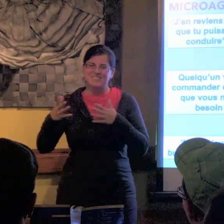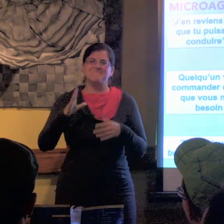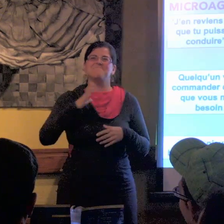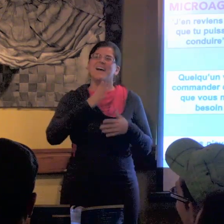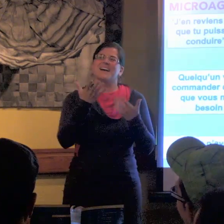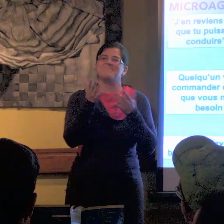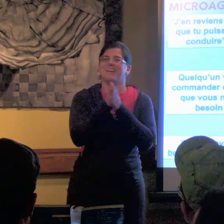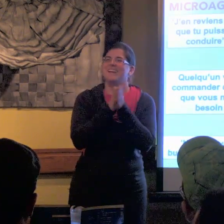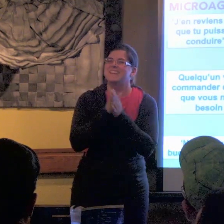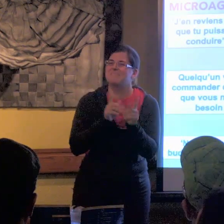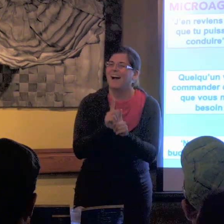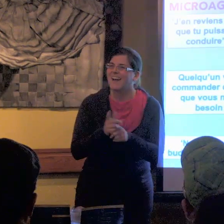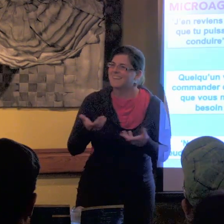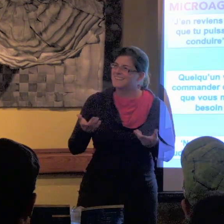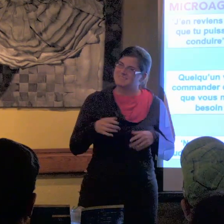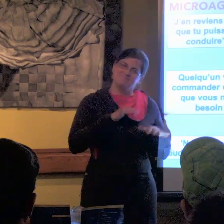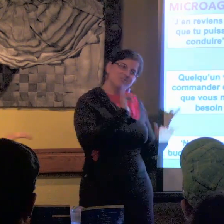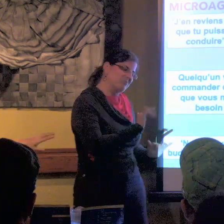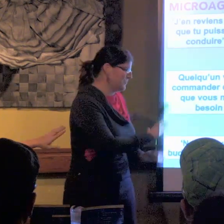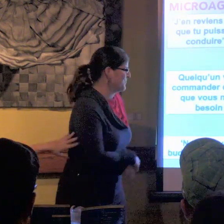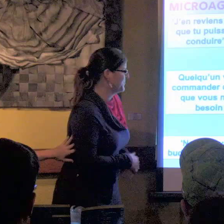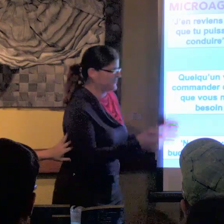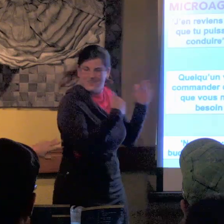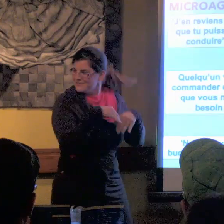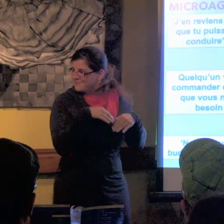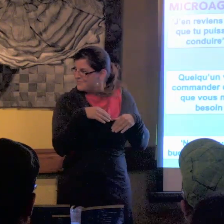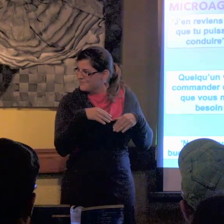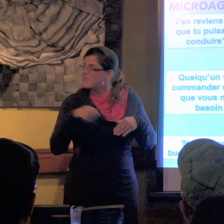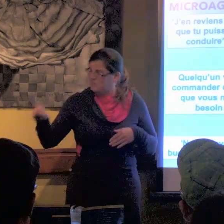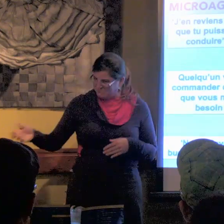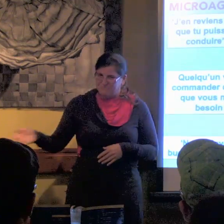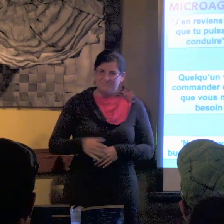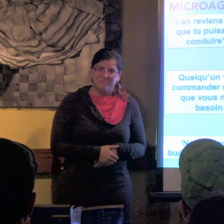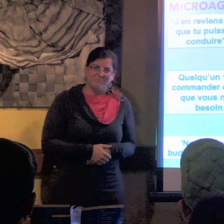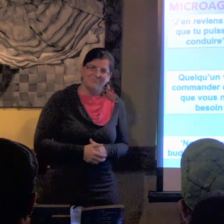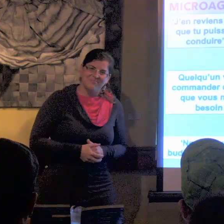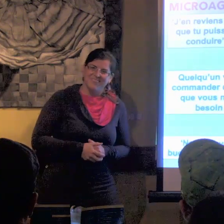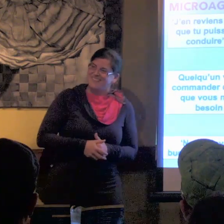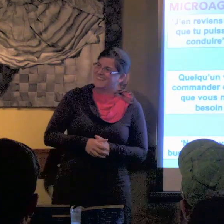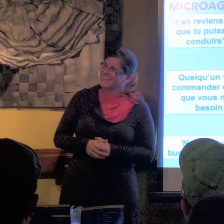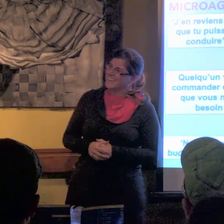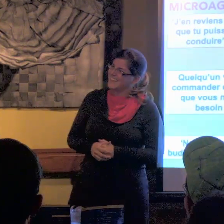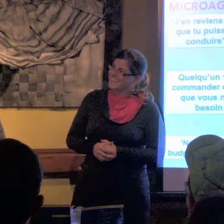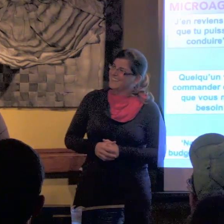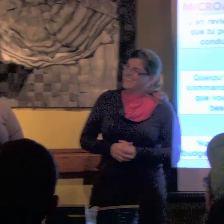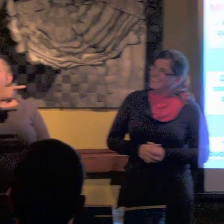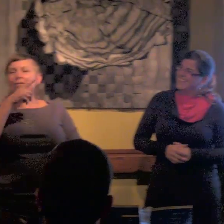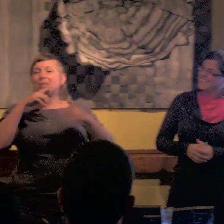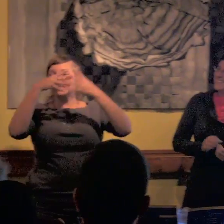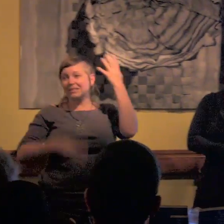la majorité des cas, ça doit être... ça ne va pas être le cas.